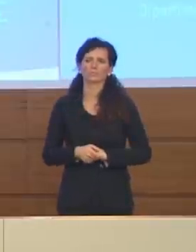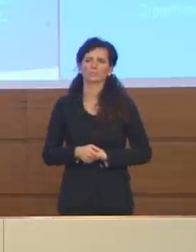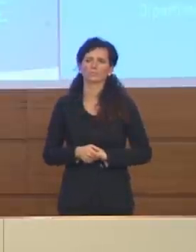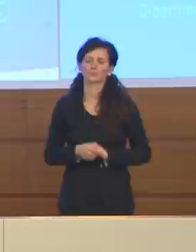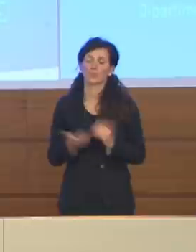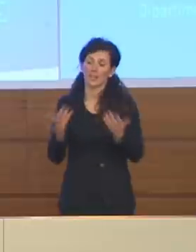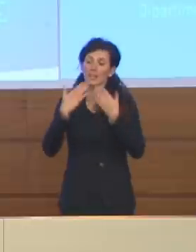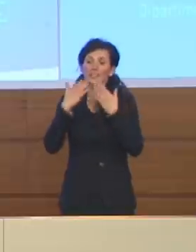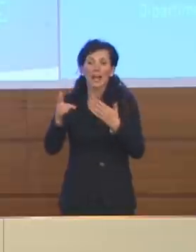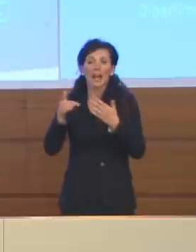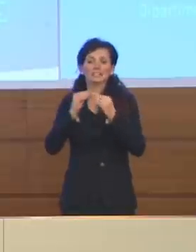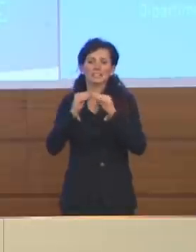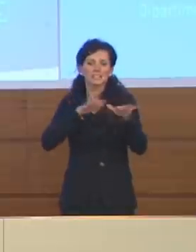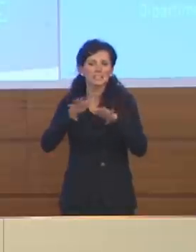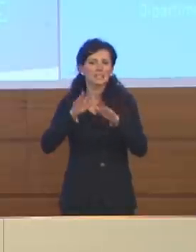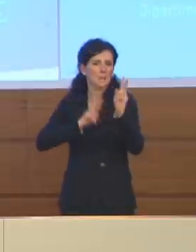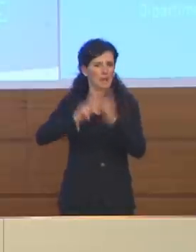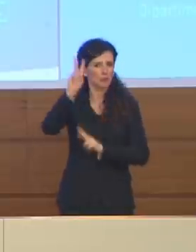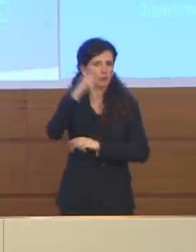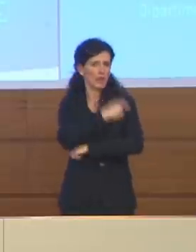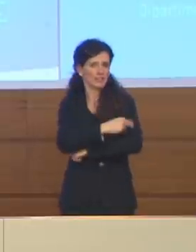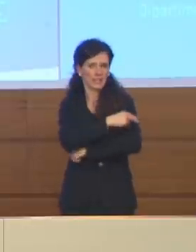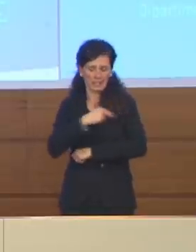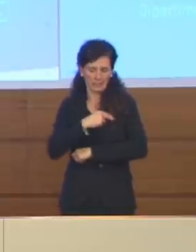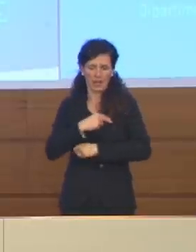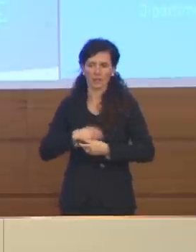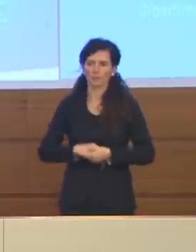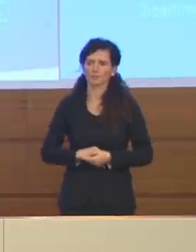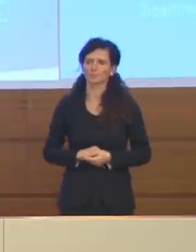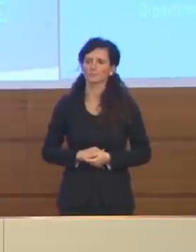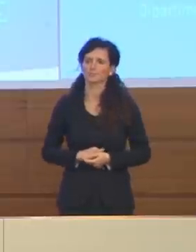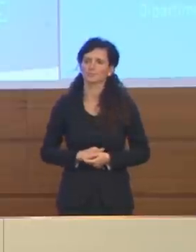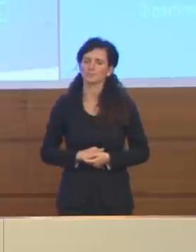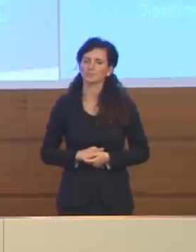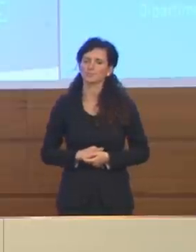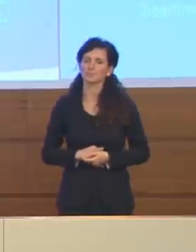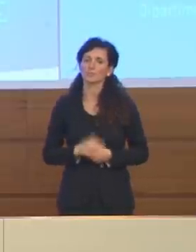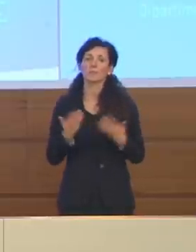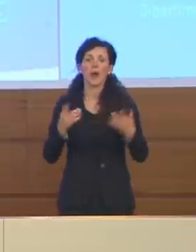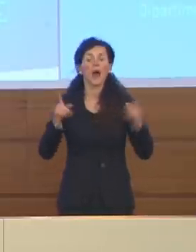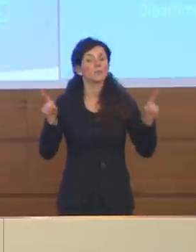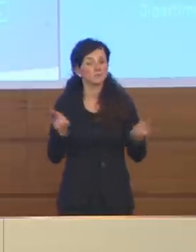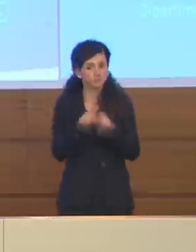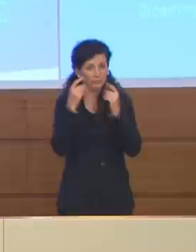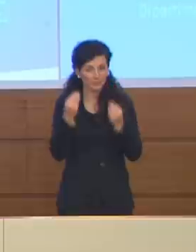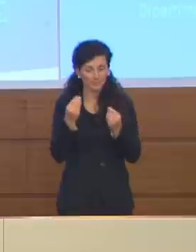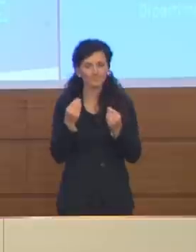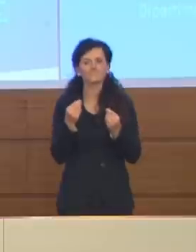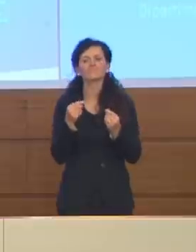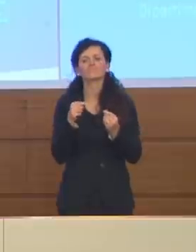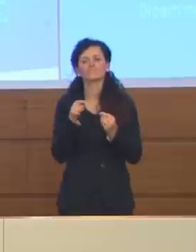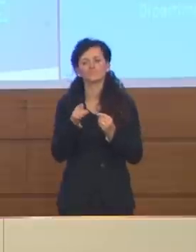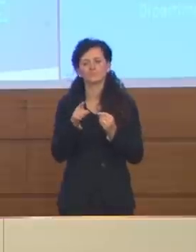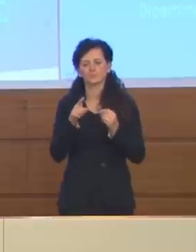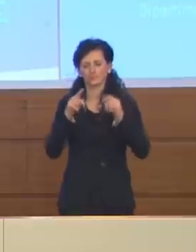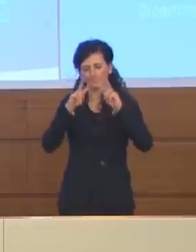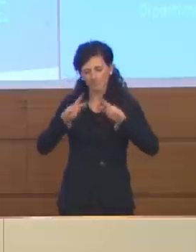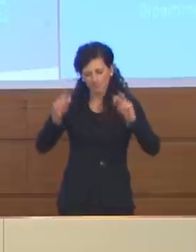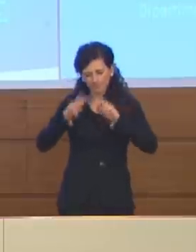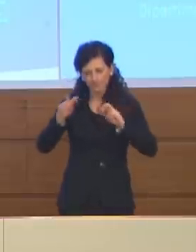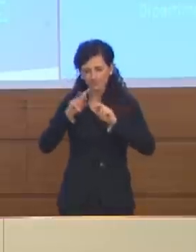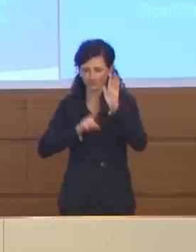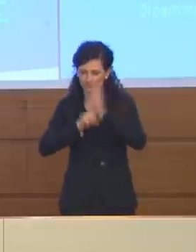riflessione molto più importante che evidentemente anche le analisi gli eventuali esiti